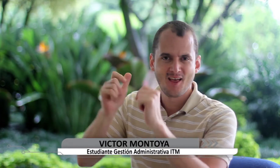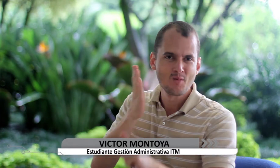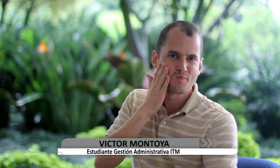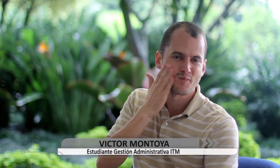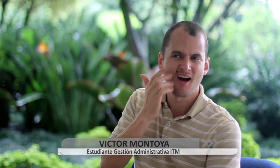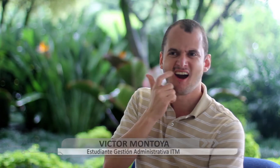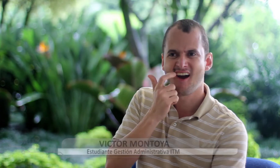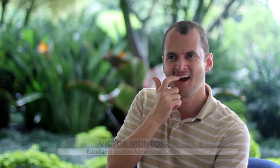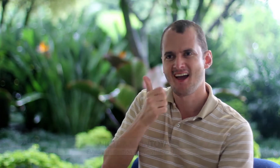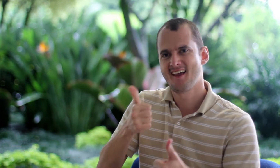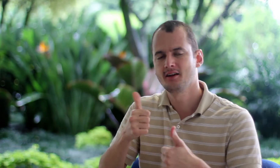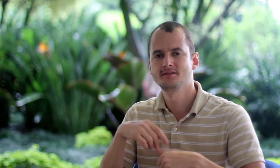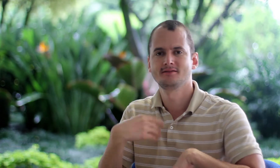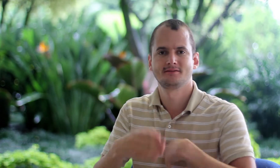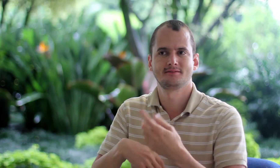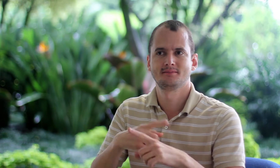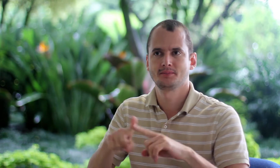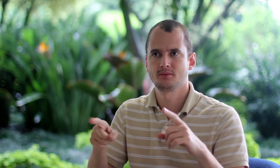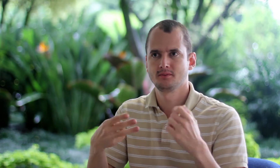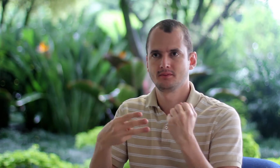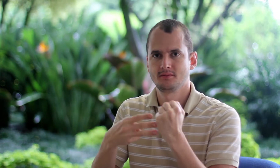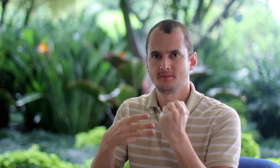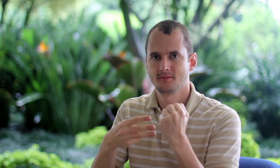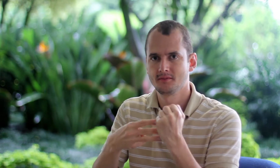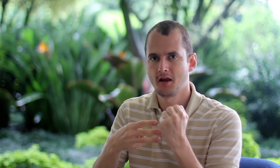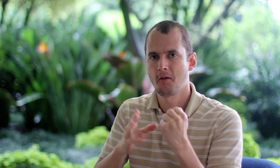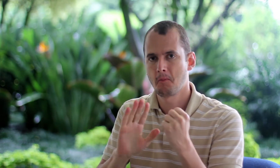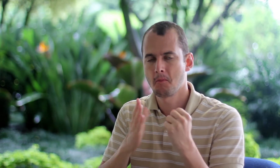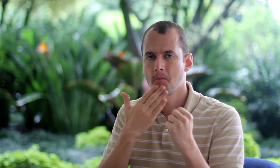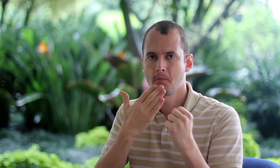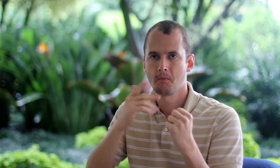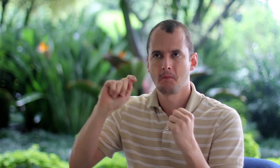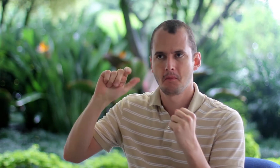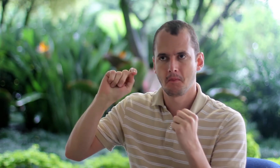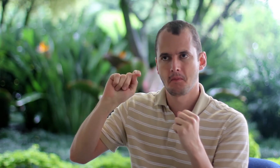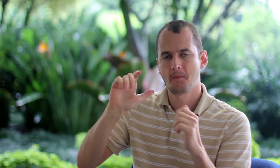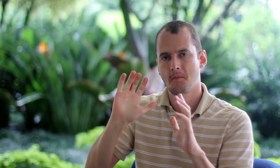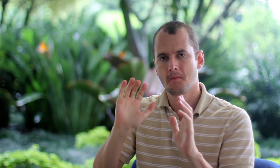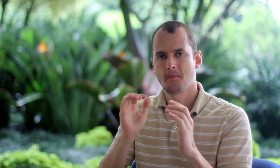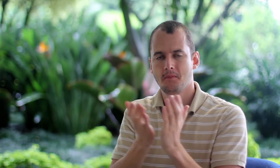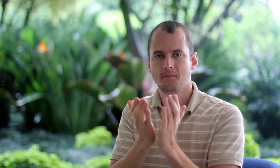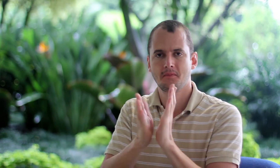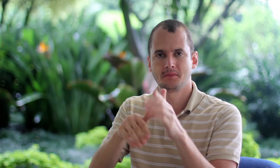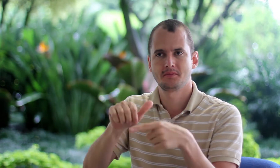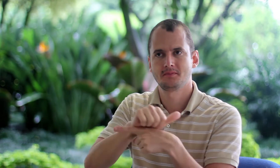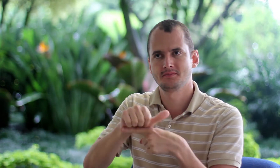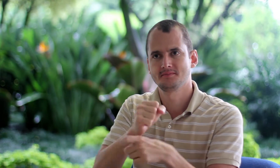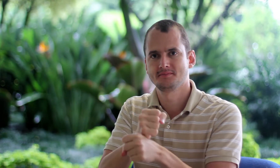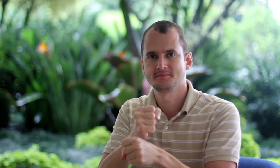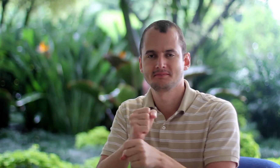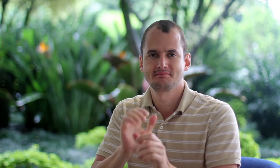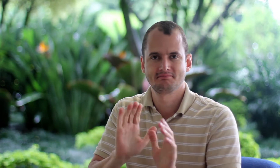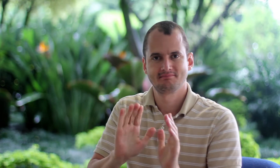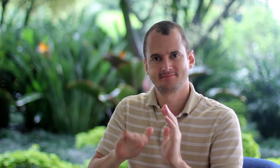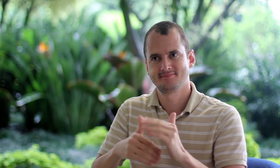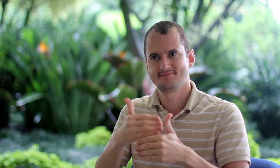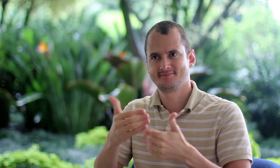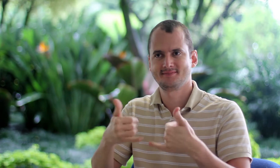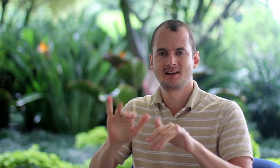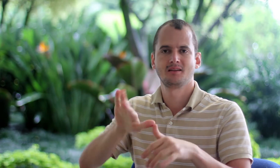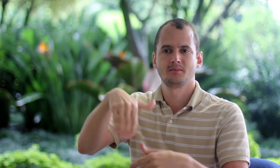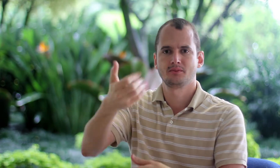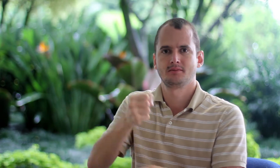pues, muy dependiente de la familia, conchudo, como de cachete. Llegar al SENA y bueno, ellos también me pagaban por estudiar, hice